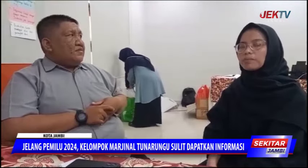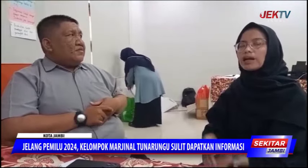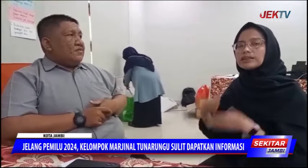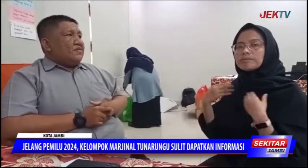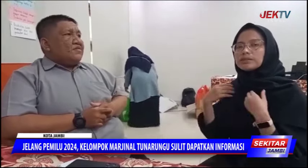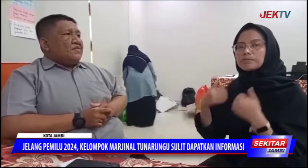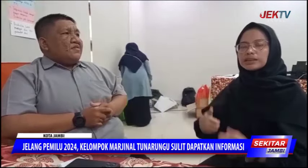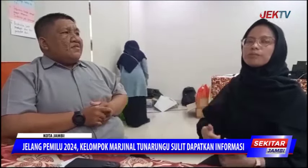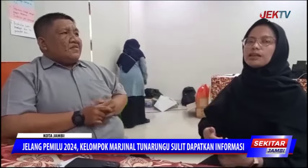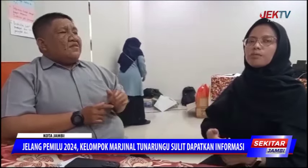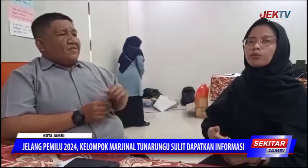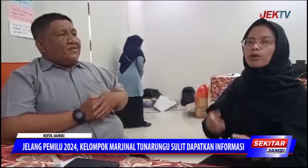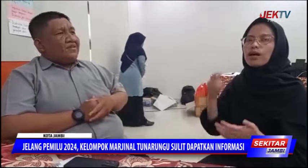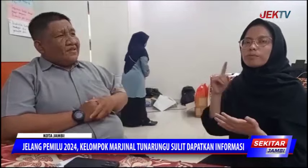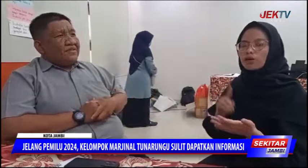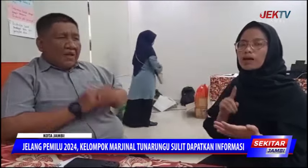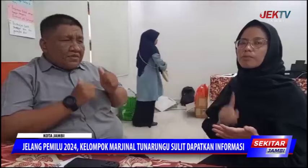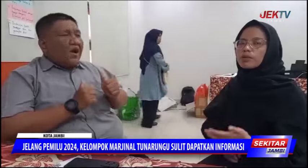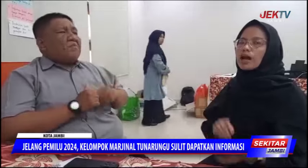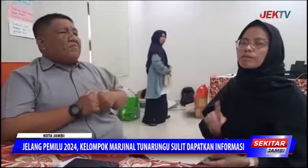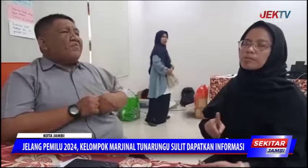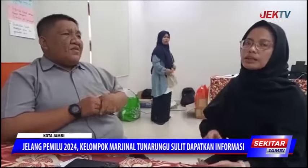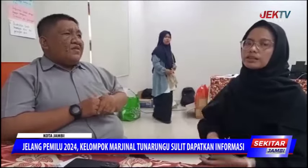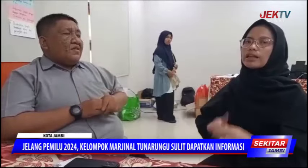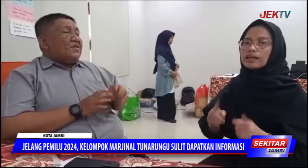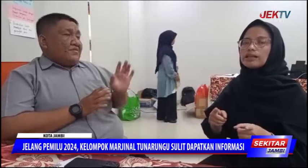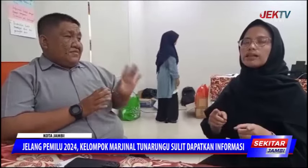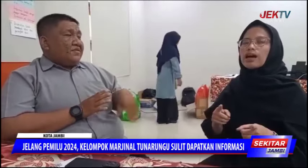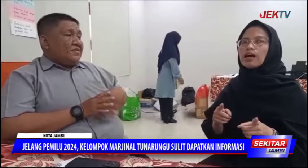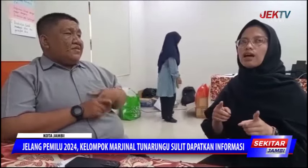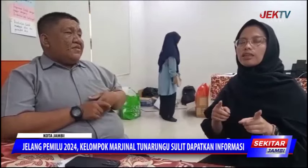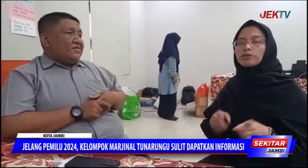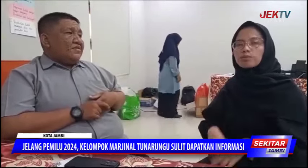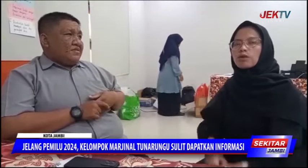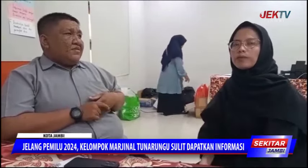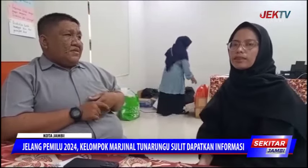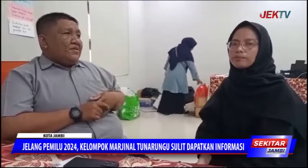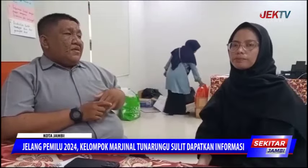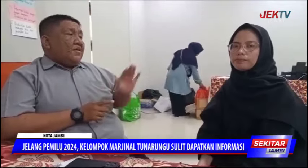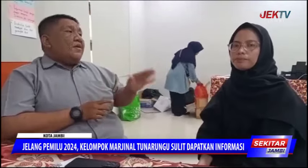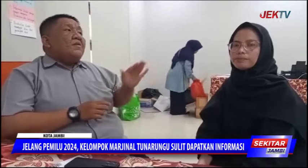mereka jadi bisa bersiap-siap untuk melakukan pemilu tanggal 14 nanti di tahun 2024.